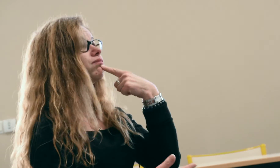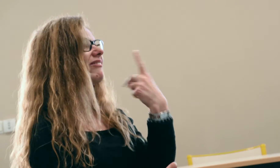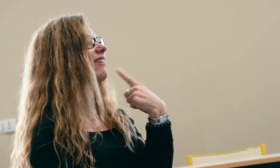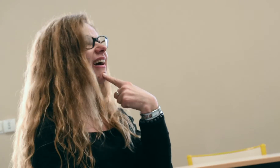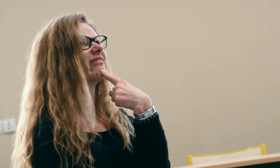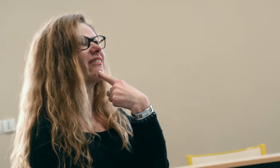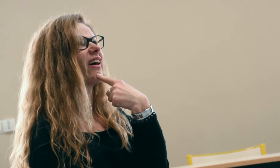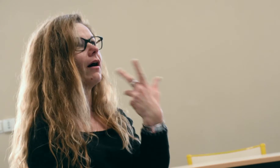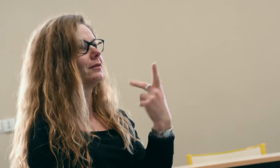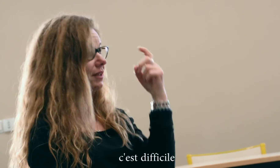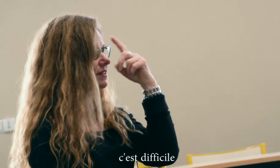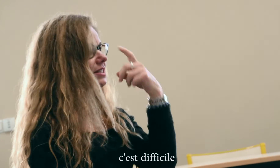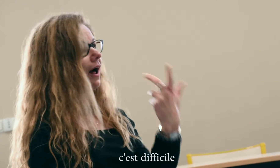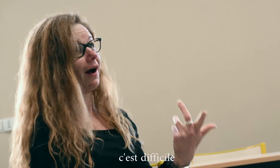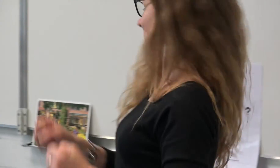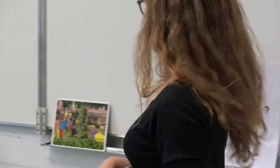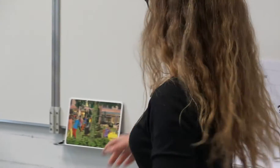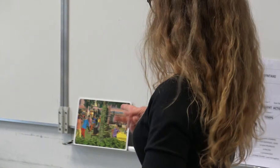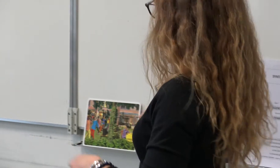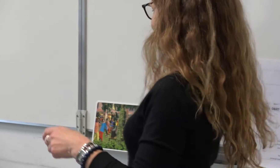Vert. Oui. Bah. C'est sûr.